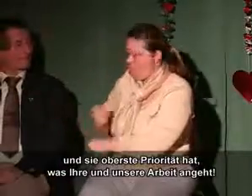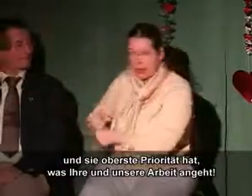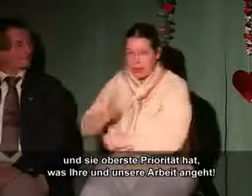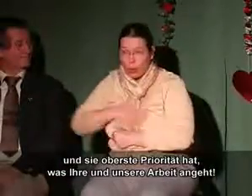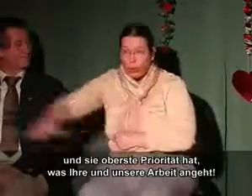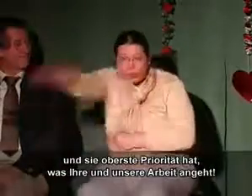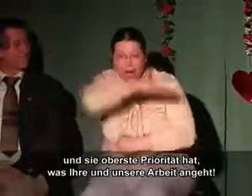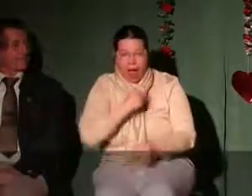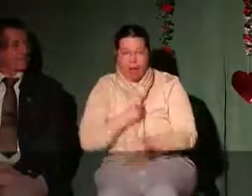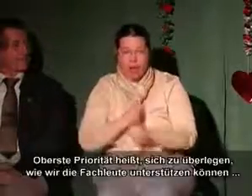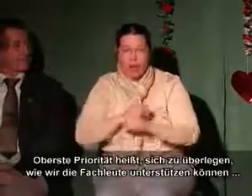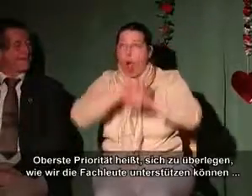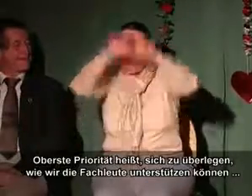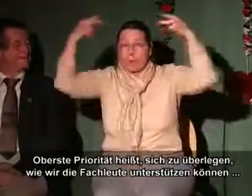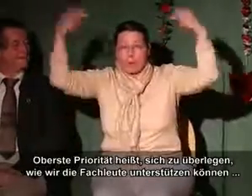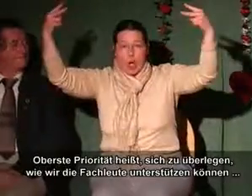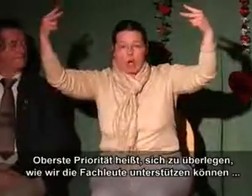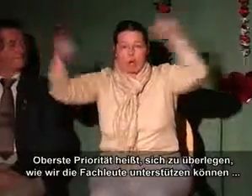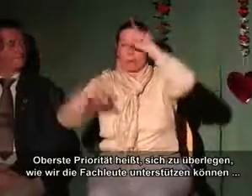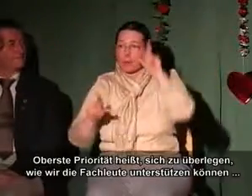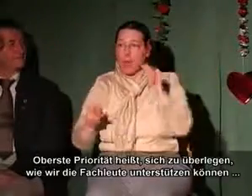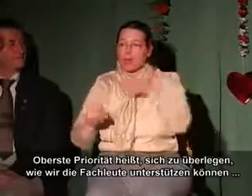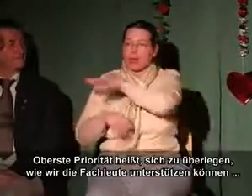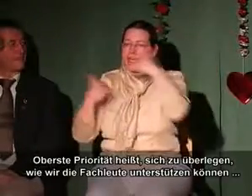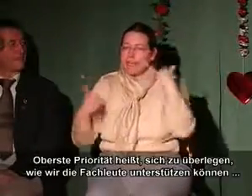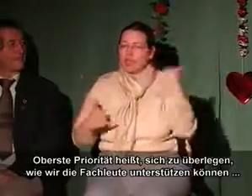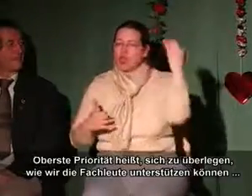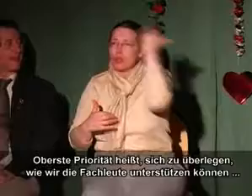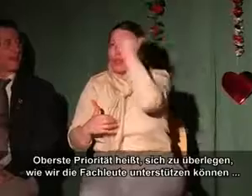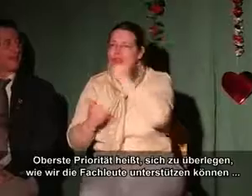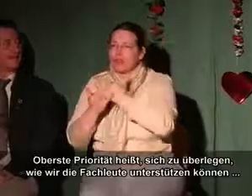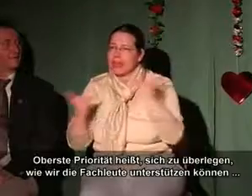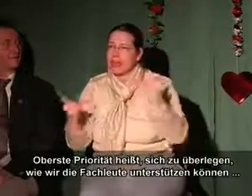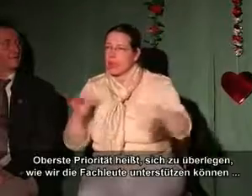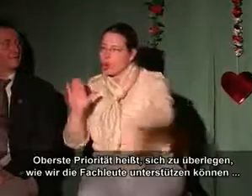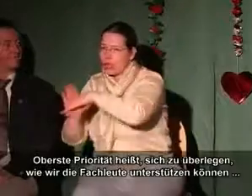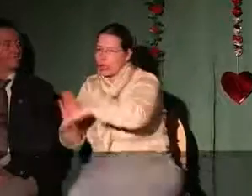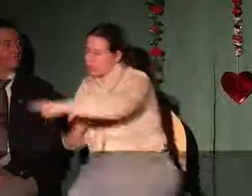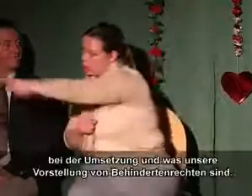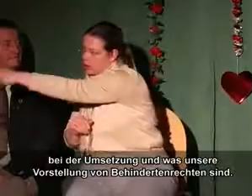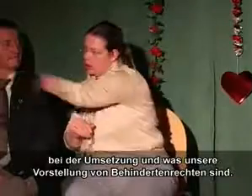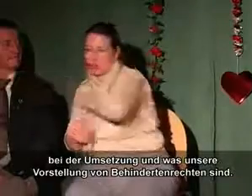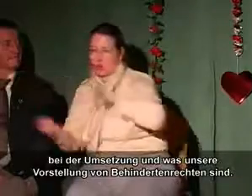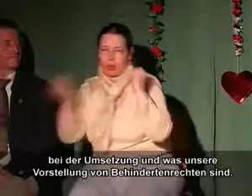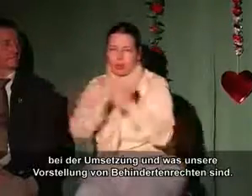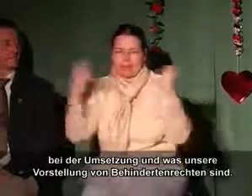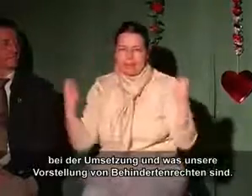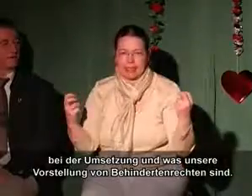unsere Arbeit angeht. Oberste Priorität heißt, sich zu überlegen, wie wir die Fachleute unterstützen können bei der Umsetzung